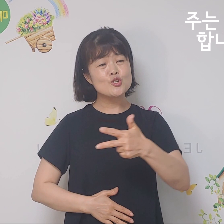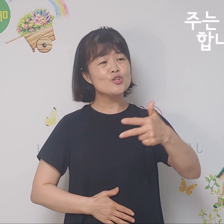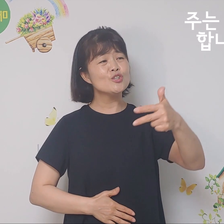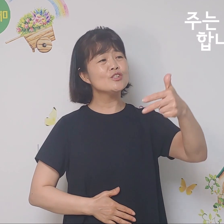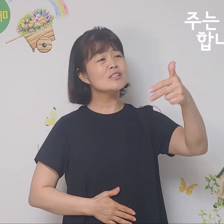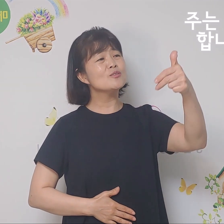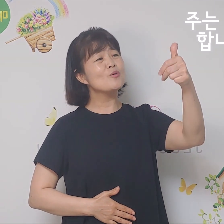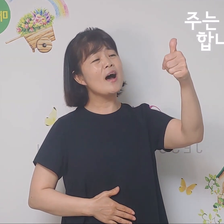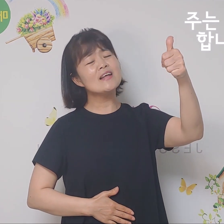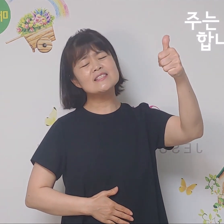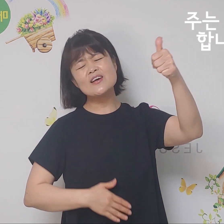주는